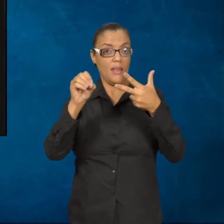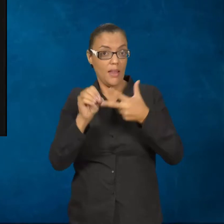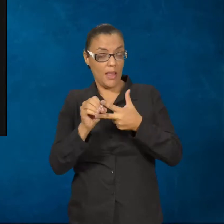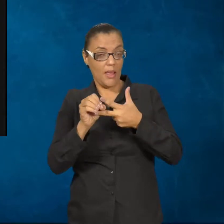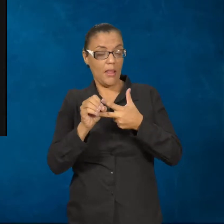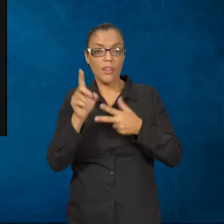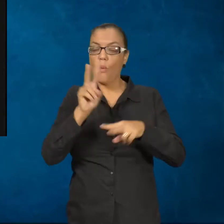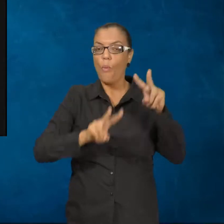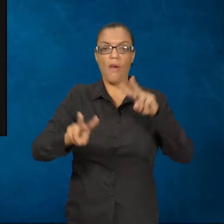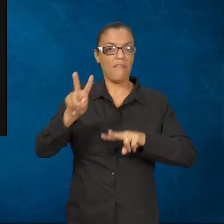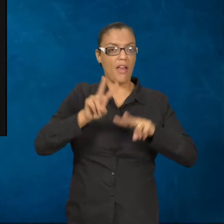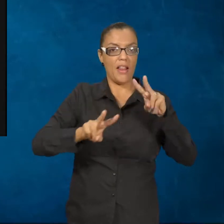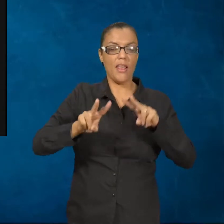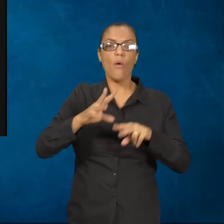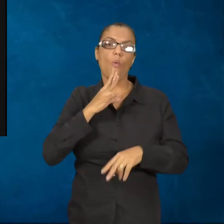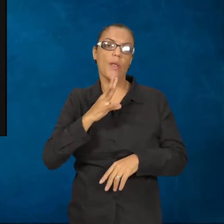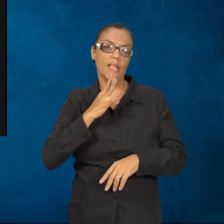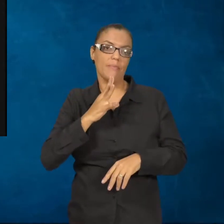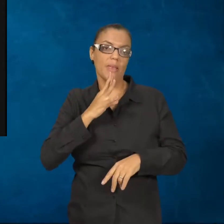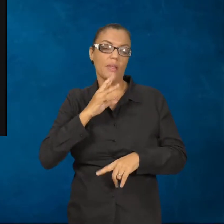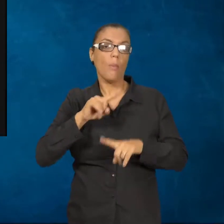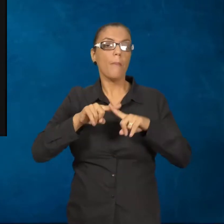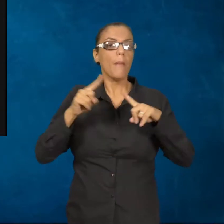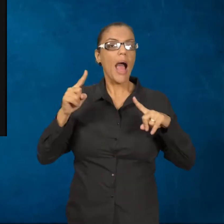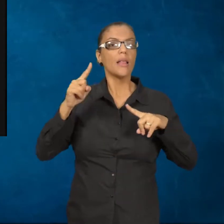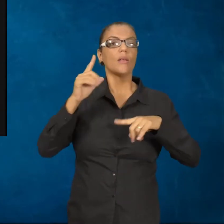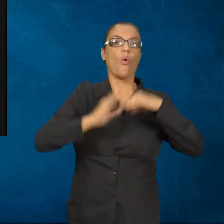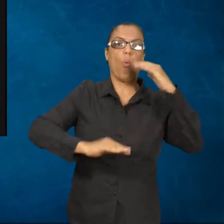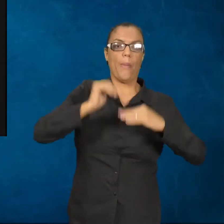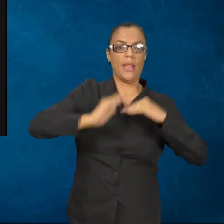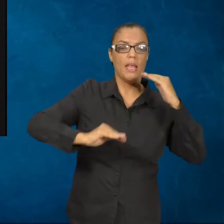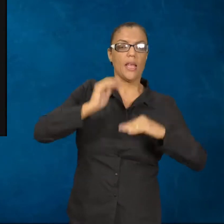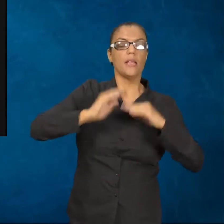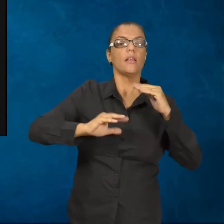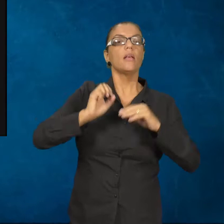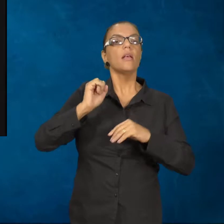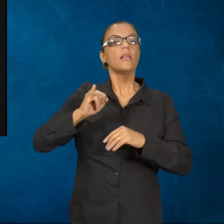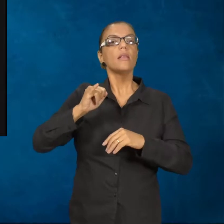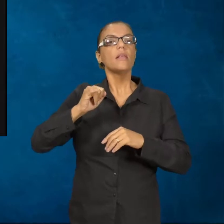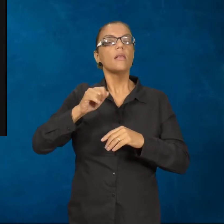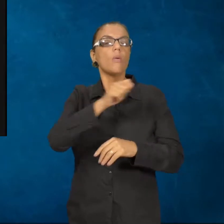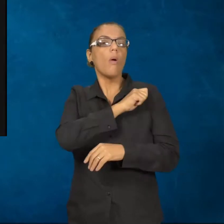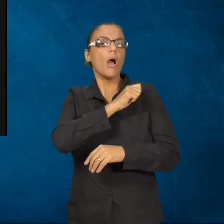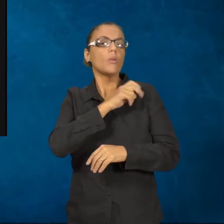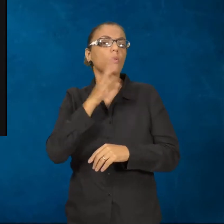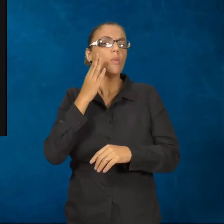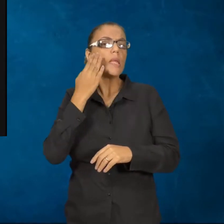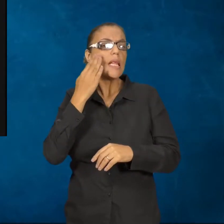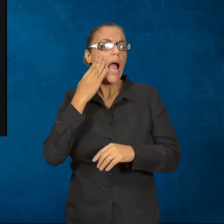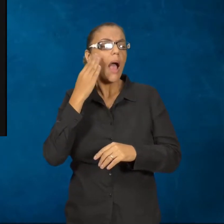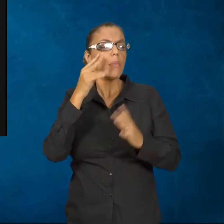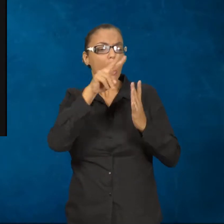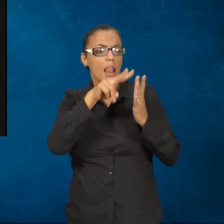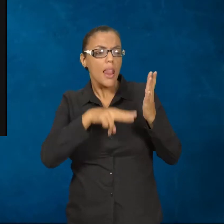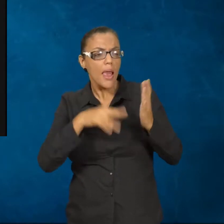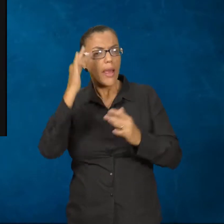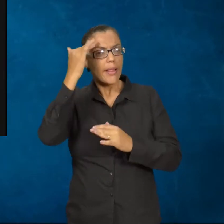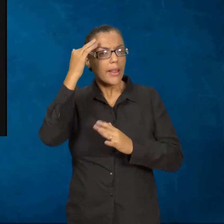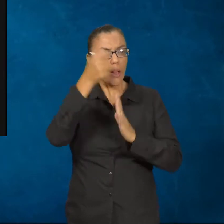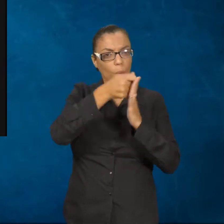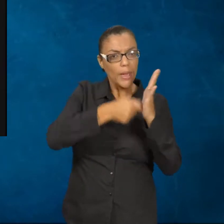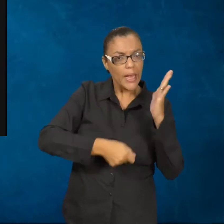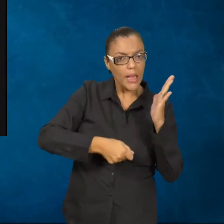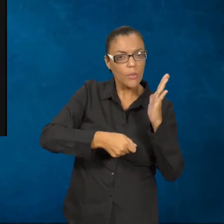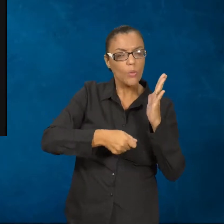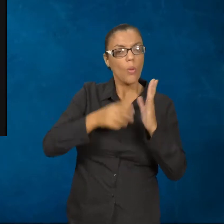É um exame que não mede conhecimentos, mede competências. Mede se o aluno sabe interpretar um texto, se sabe